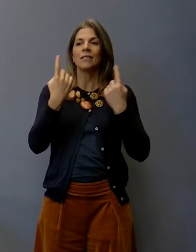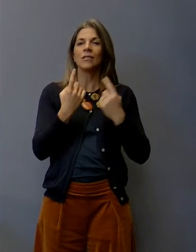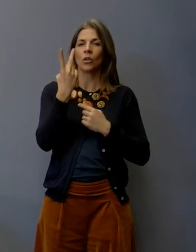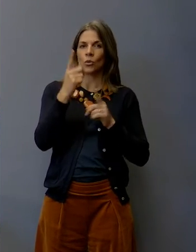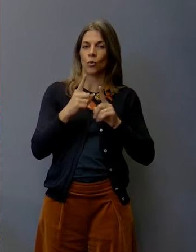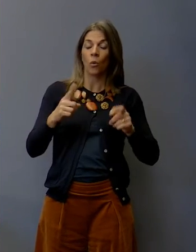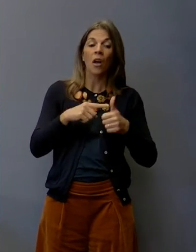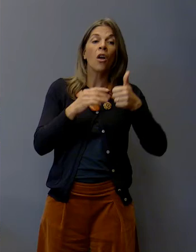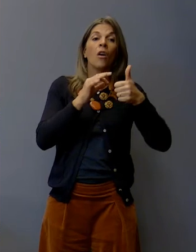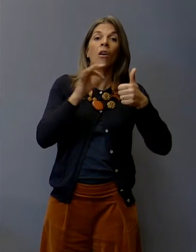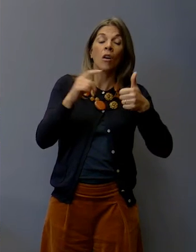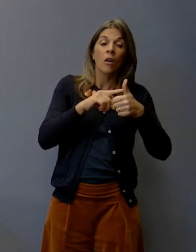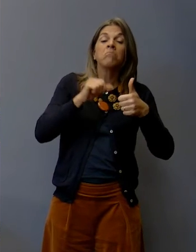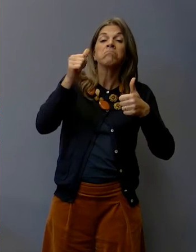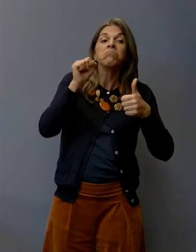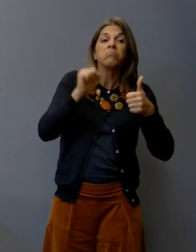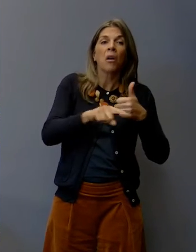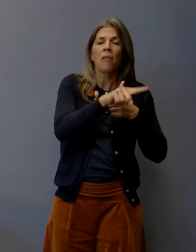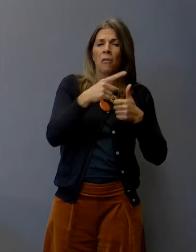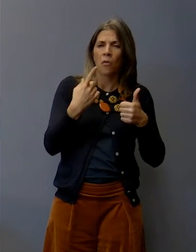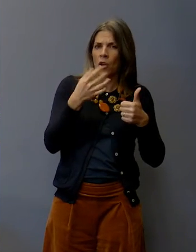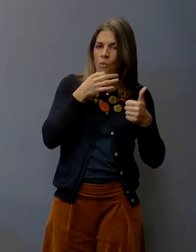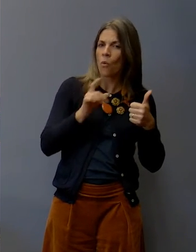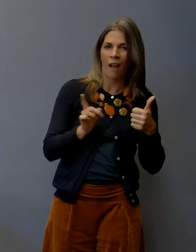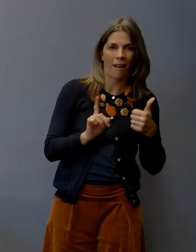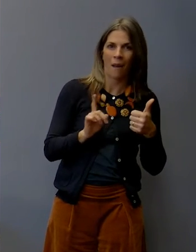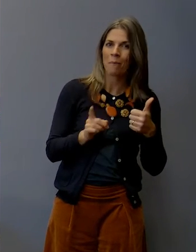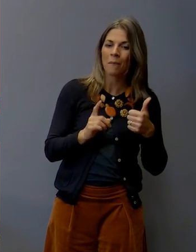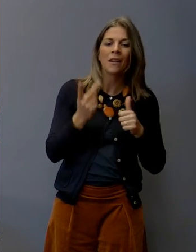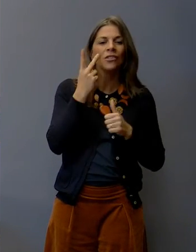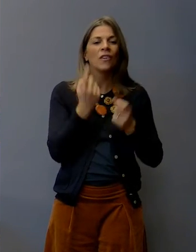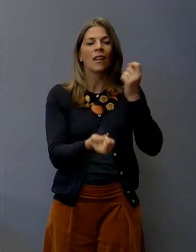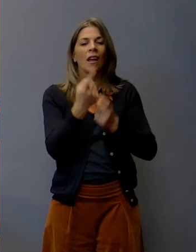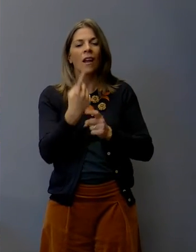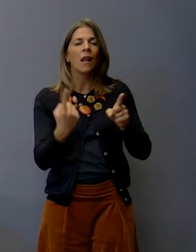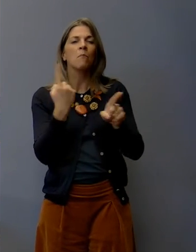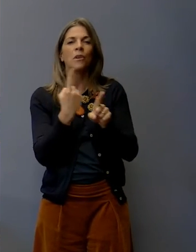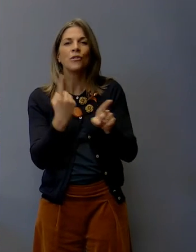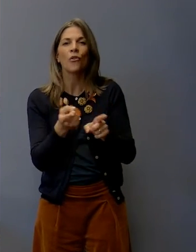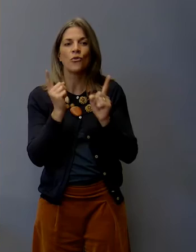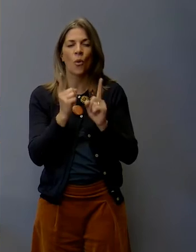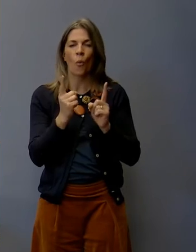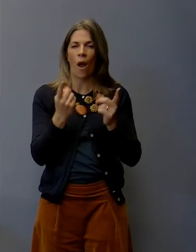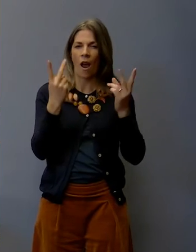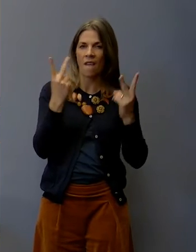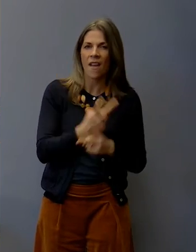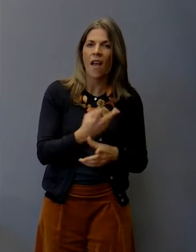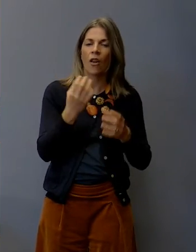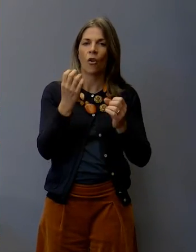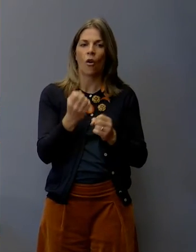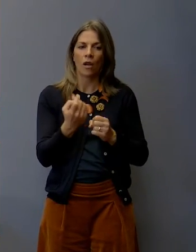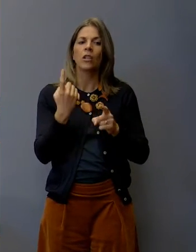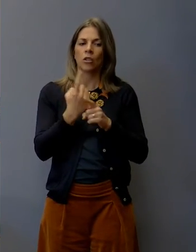comprendere che sono gli interventi puntuali quelli che contano quelli che i municipi possono programmare in qualche modo e fare gli investimenti